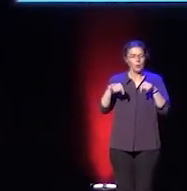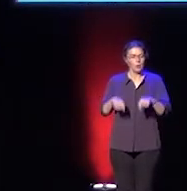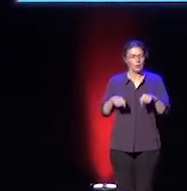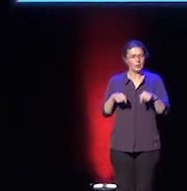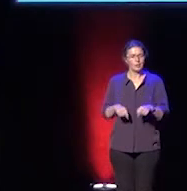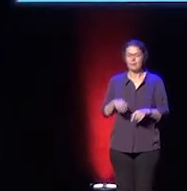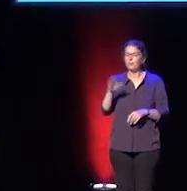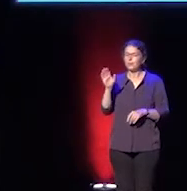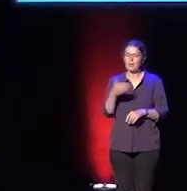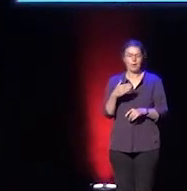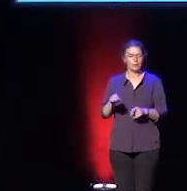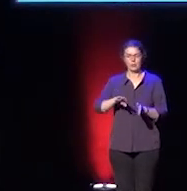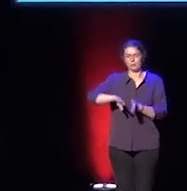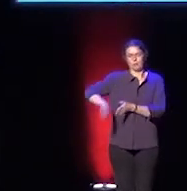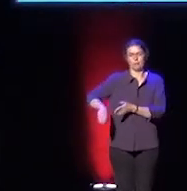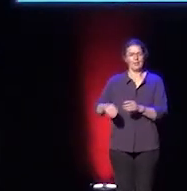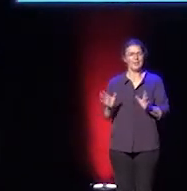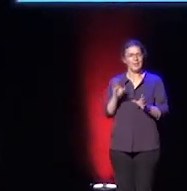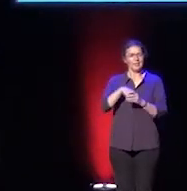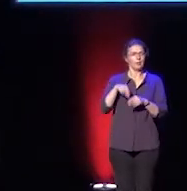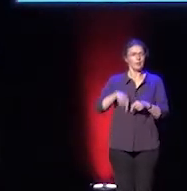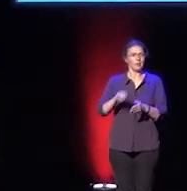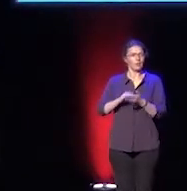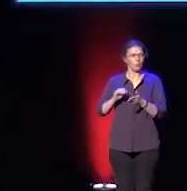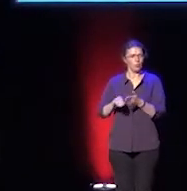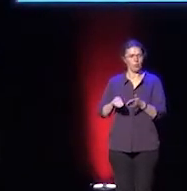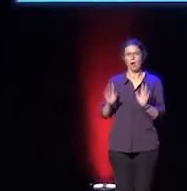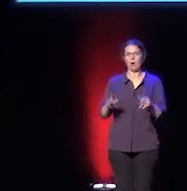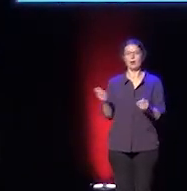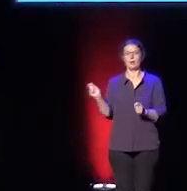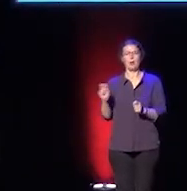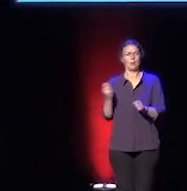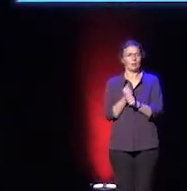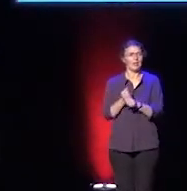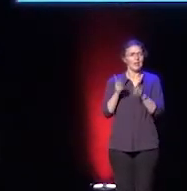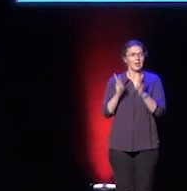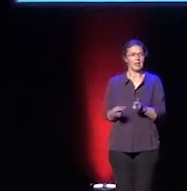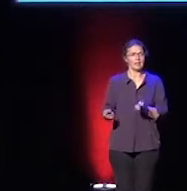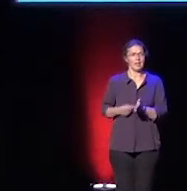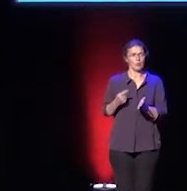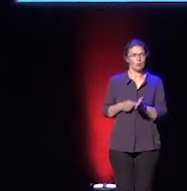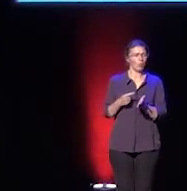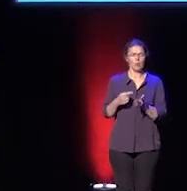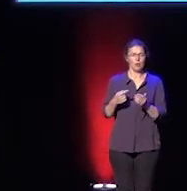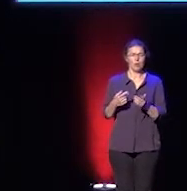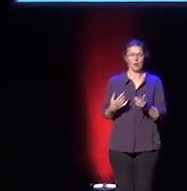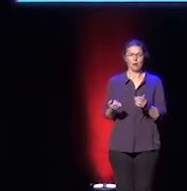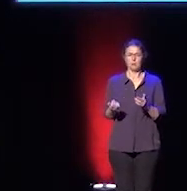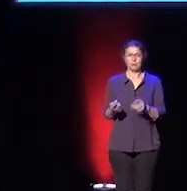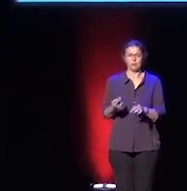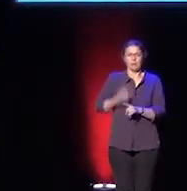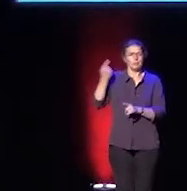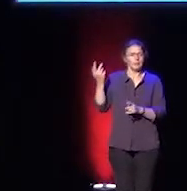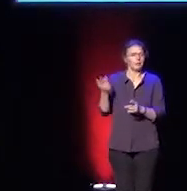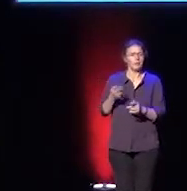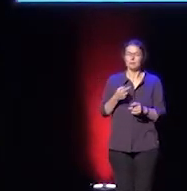man heute nicht aussetzen, die Inklusion in der Schule aussetzen zu wollen, einen Rechtsanspruch außer Kraft setzen zu wollen,